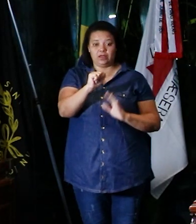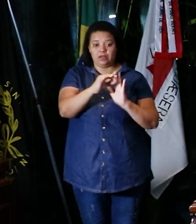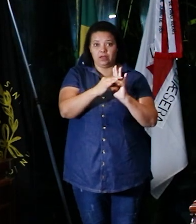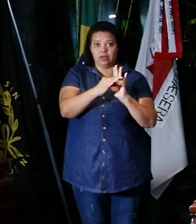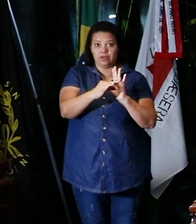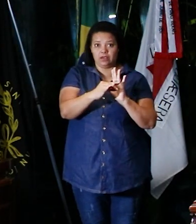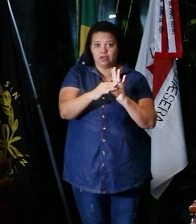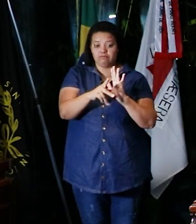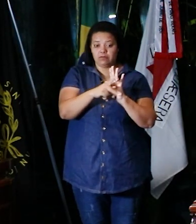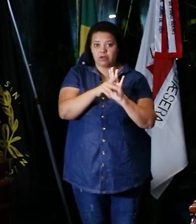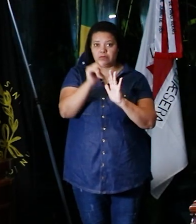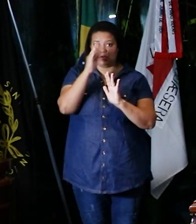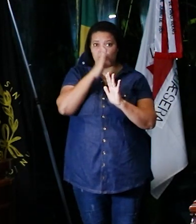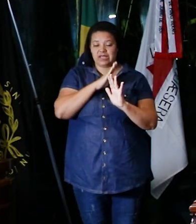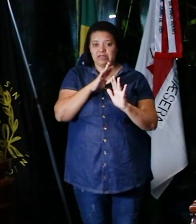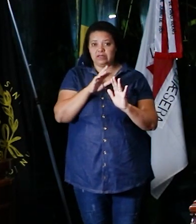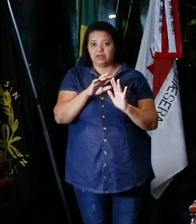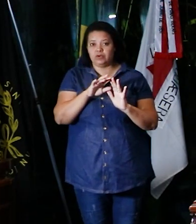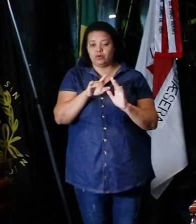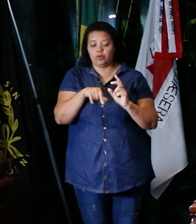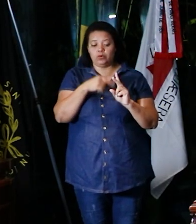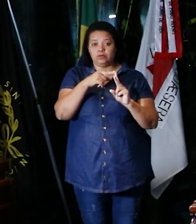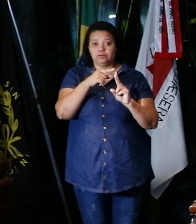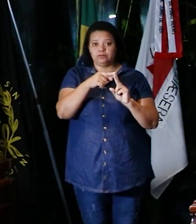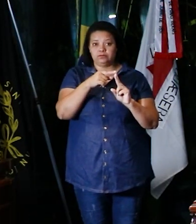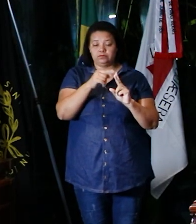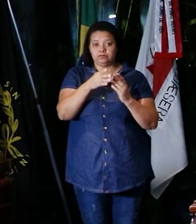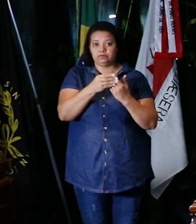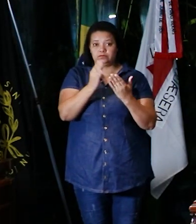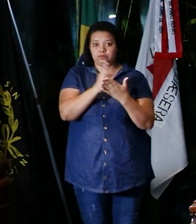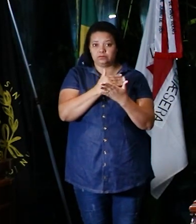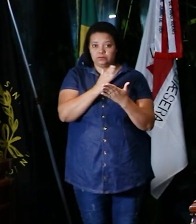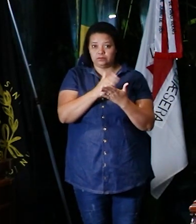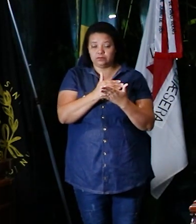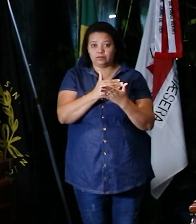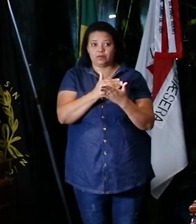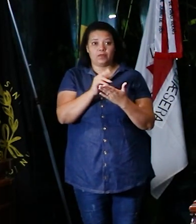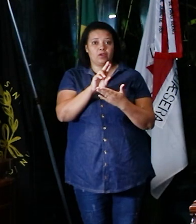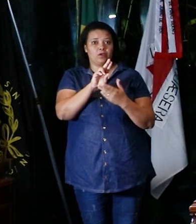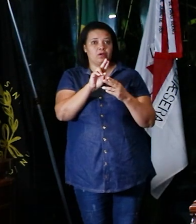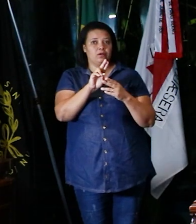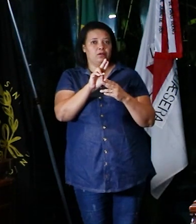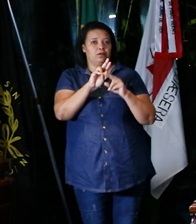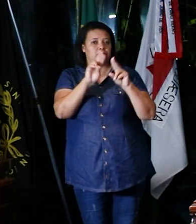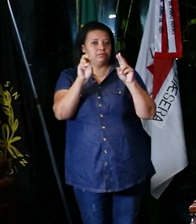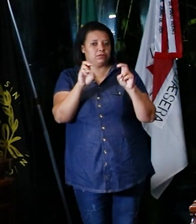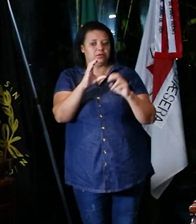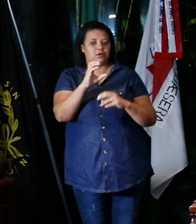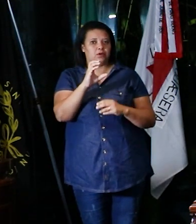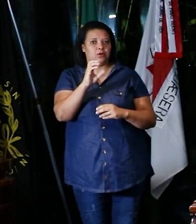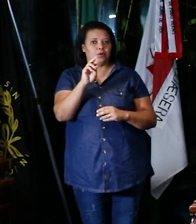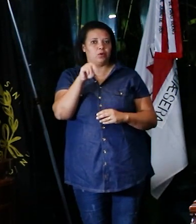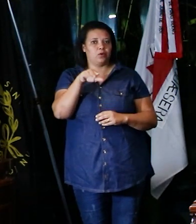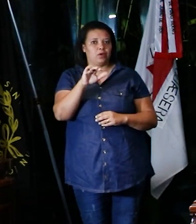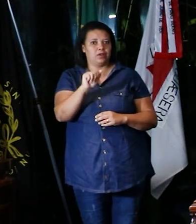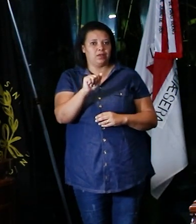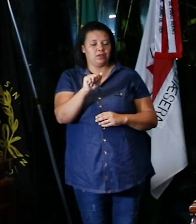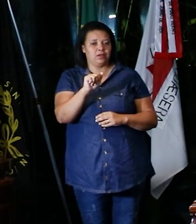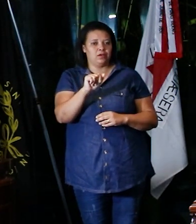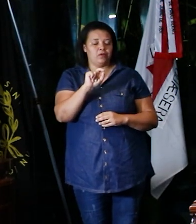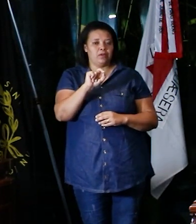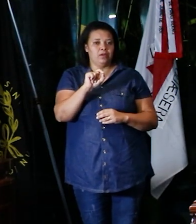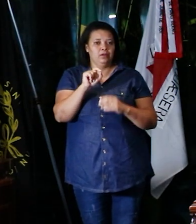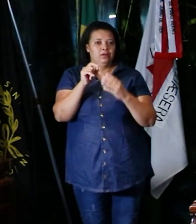instituição brasileira e os dois primeiros livros dele, chamados de crônica, Confissões de Minas